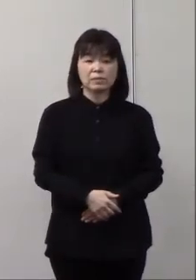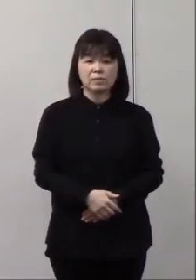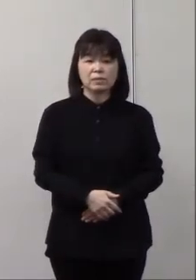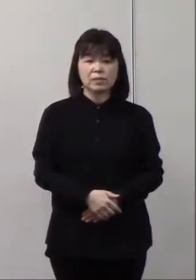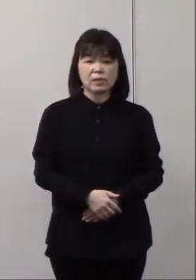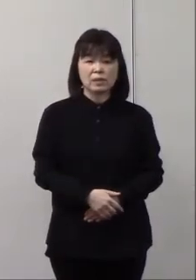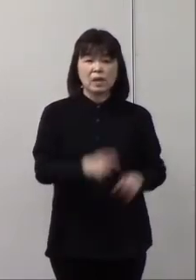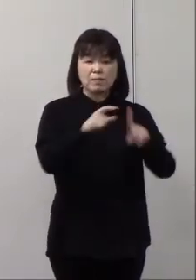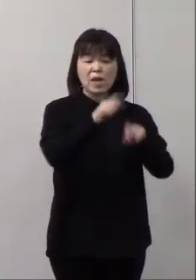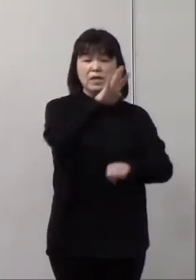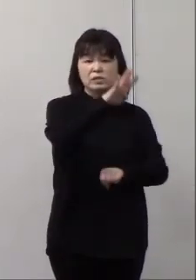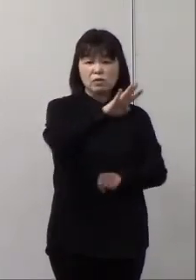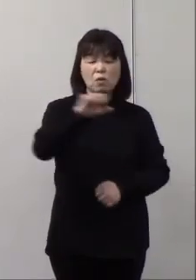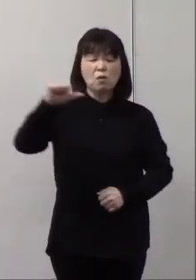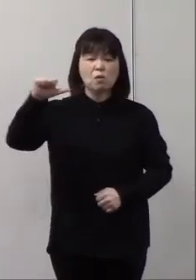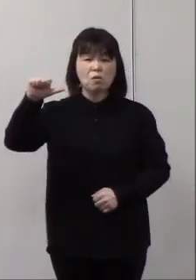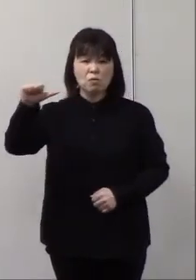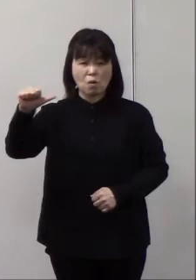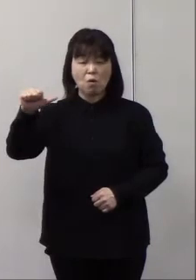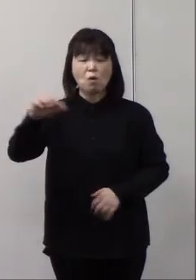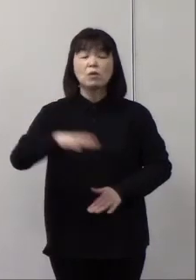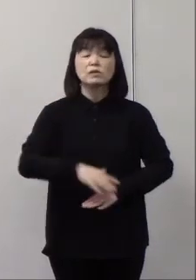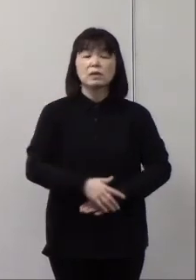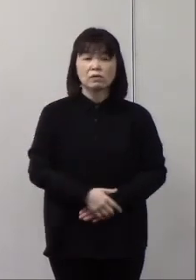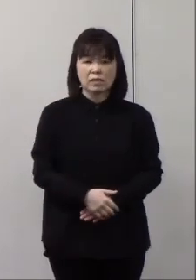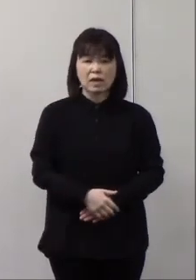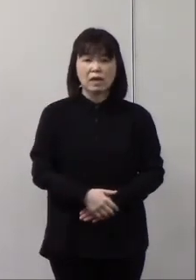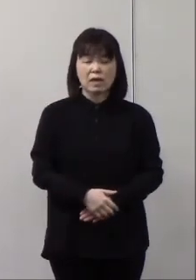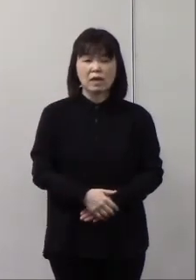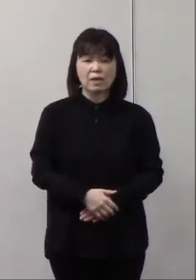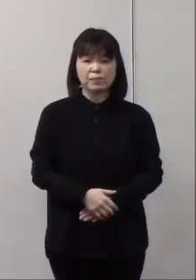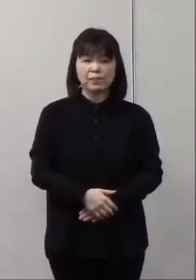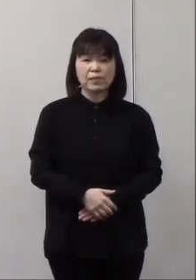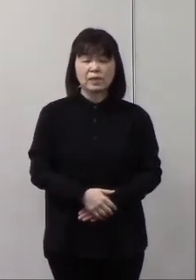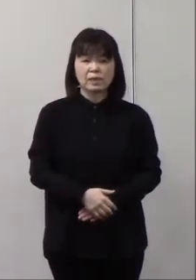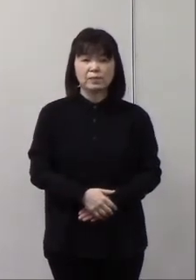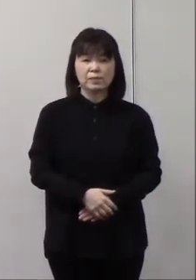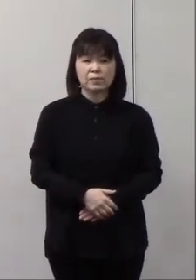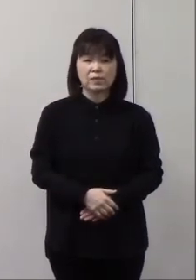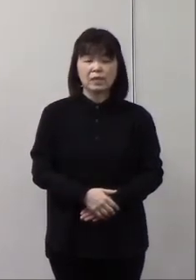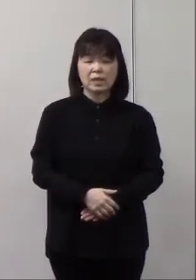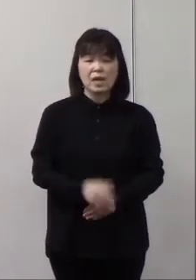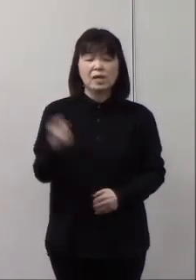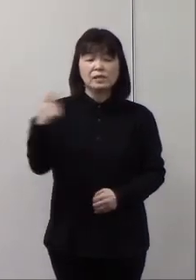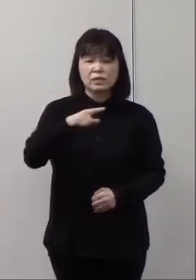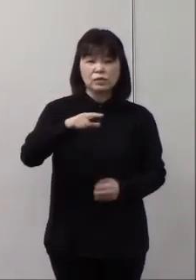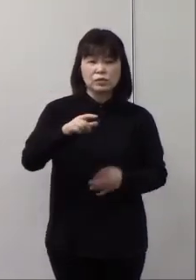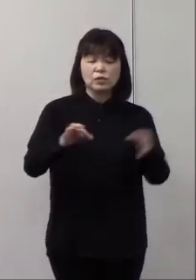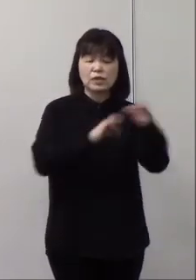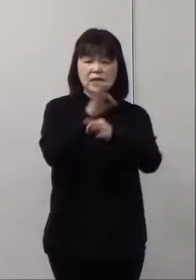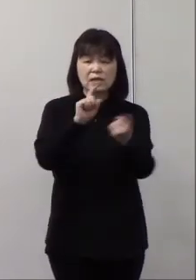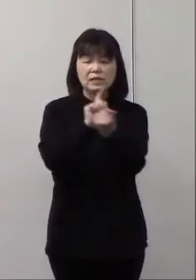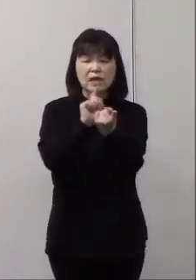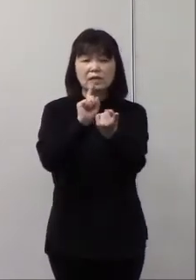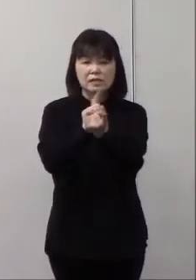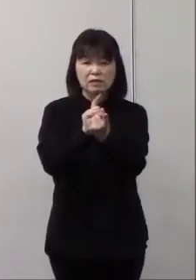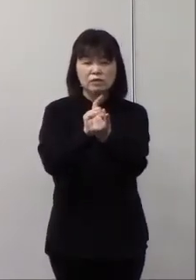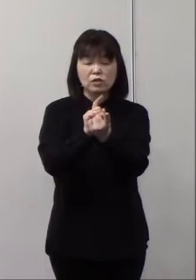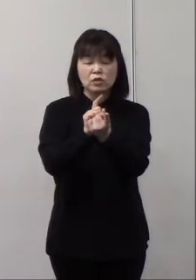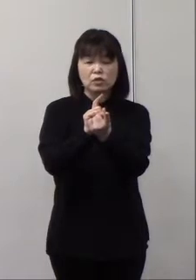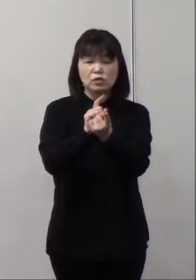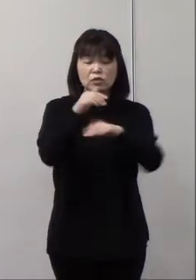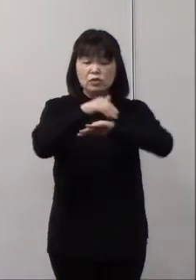5ページ最初に緊急経済対策第7弾をまとめてあげております。それで一